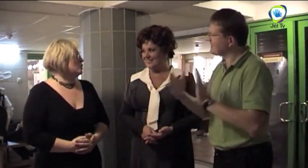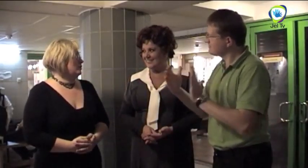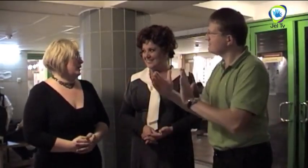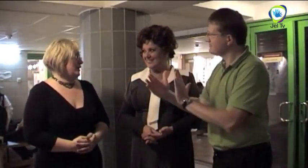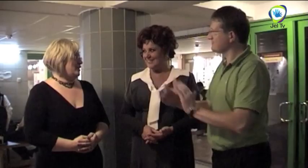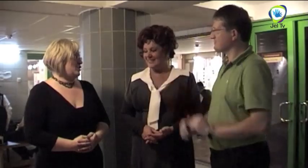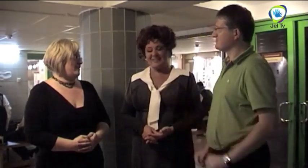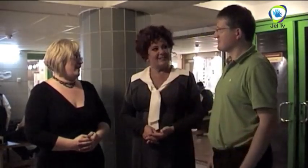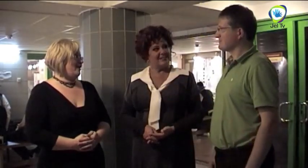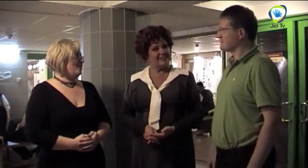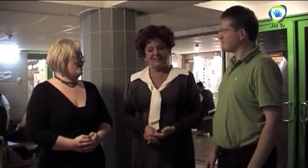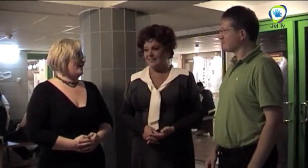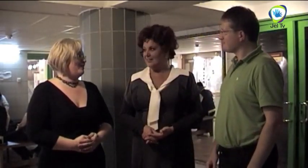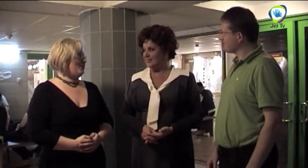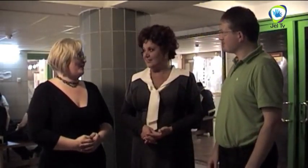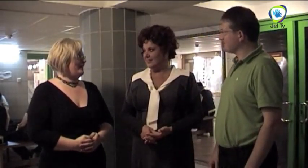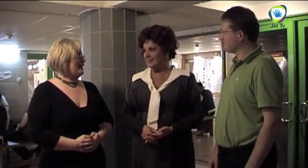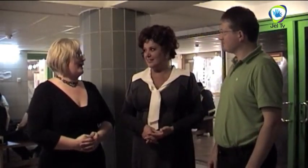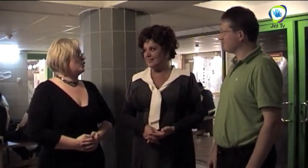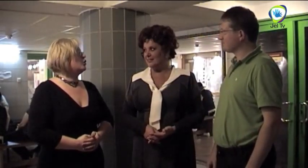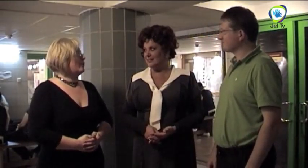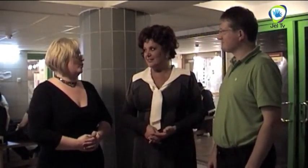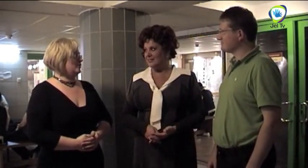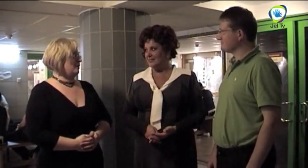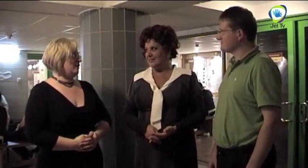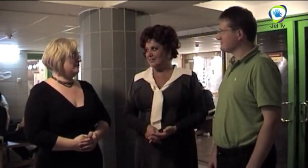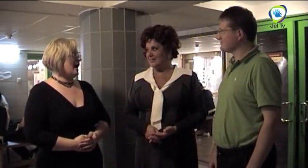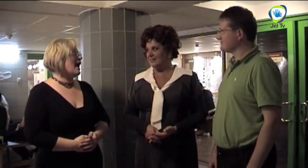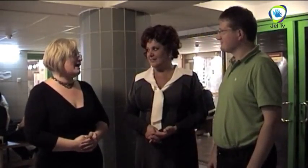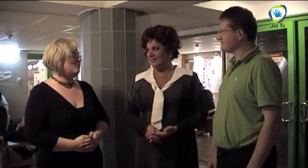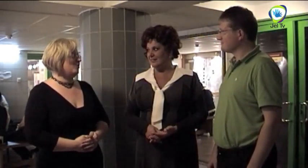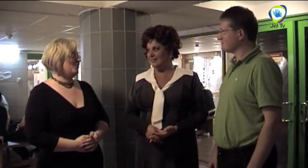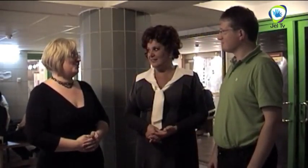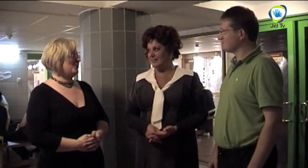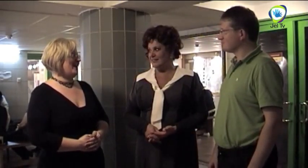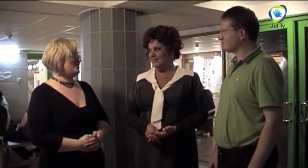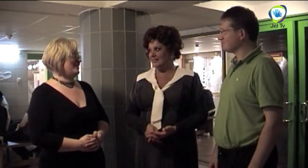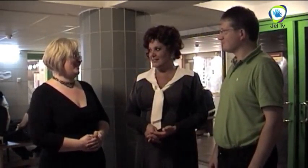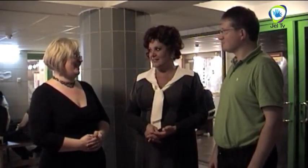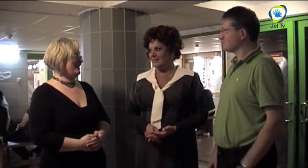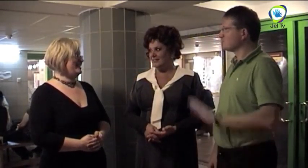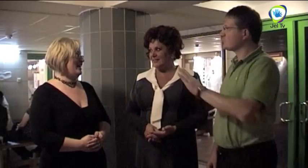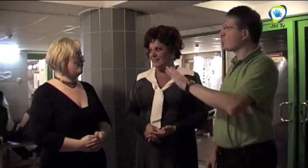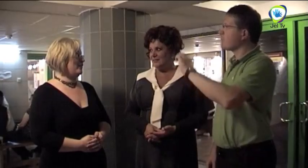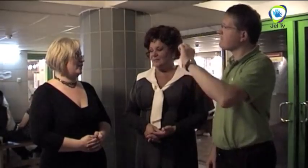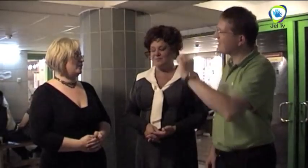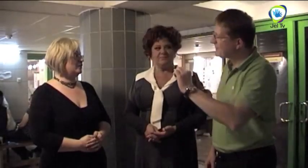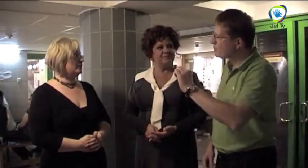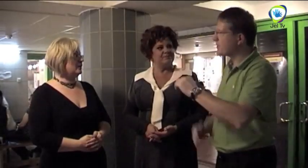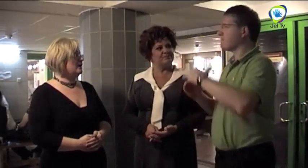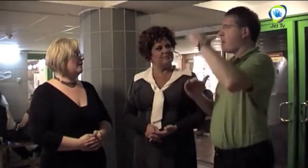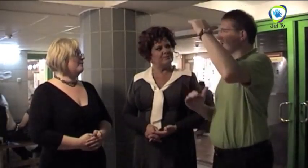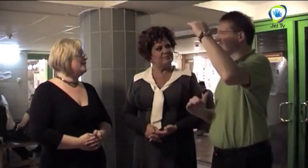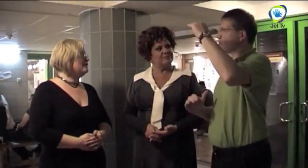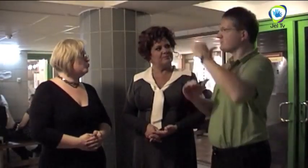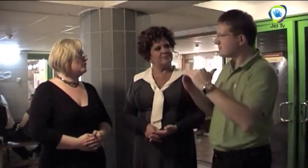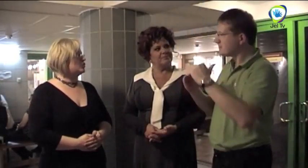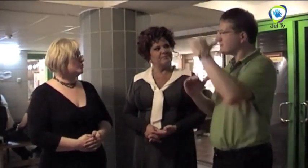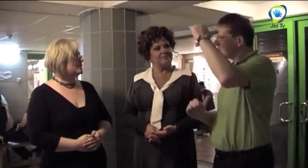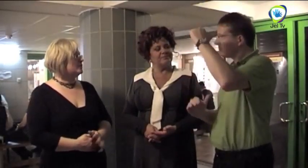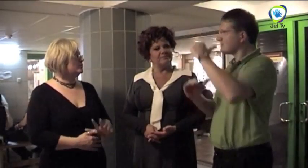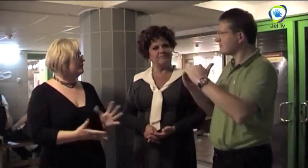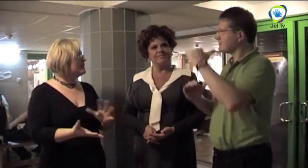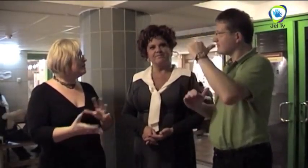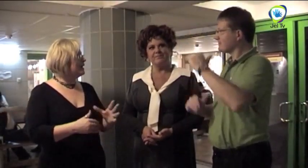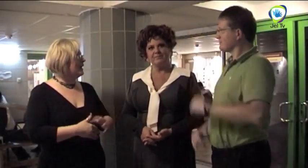Egy szakmai kérdésem lenne, ami engem nagyon érdekel. Gyakorlatilag hány óra gyakorlást igényel egy ilyen feladat? Minimum